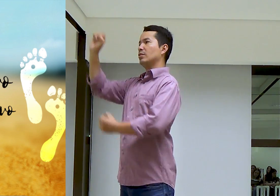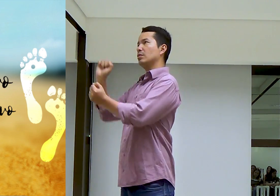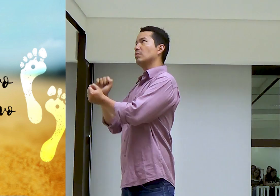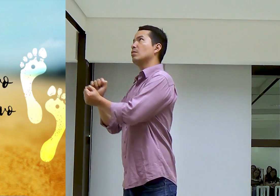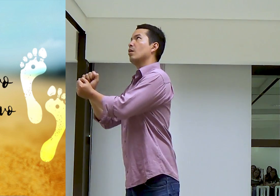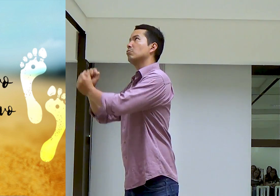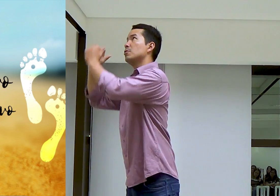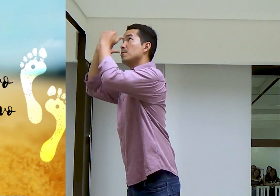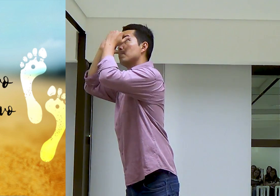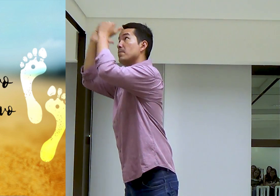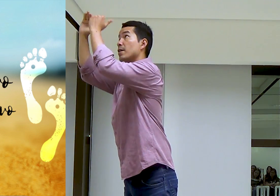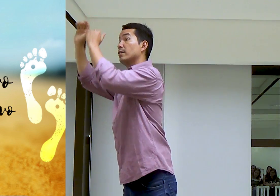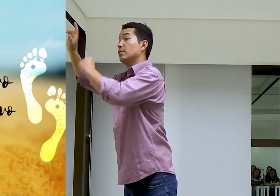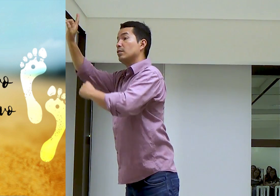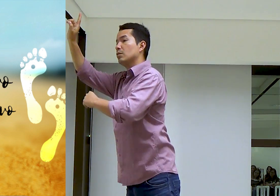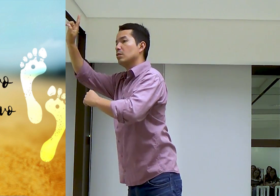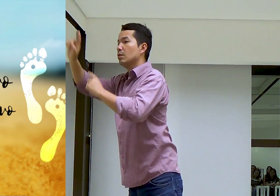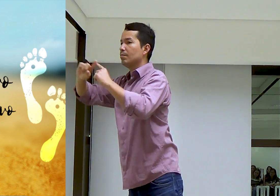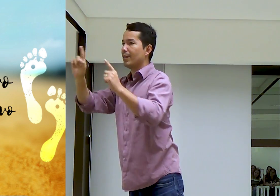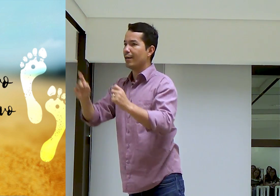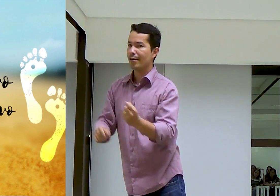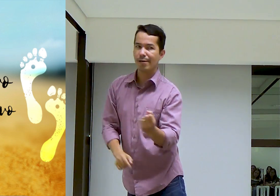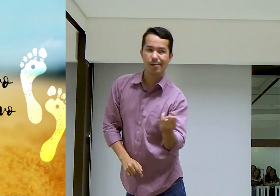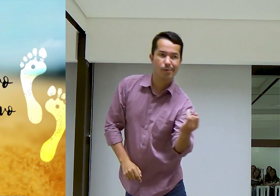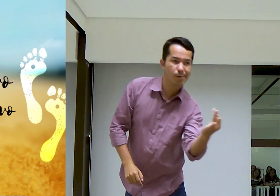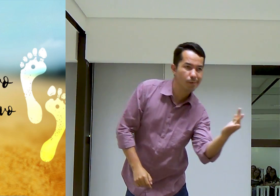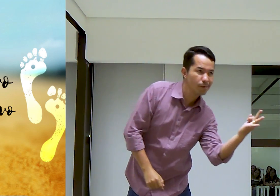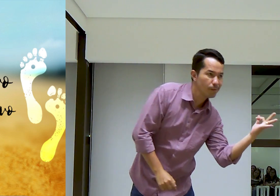somos servos, escravos de Deus, mas